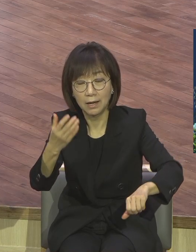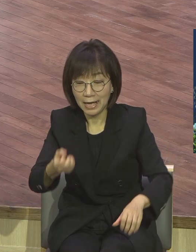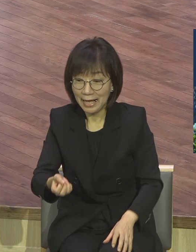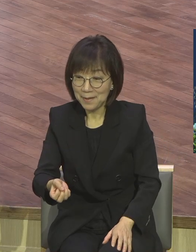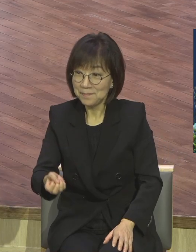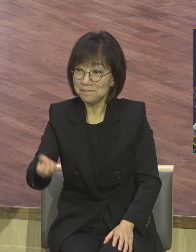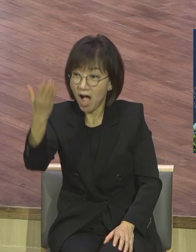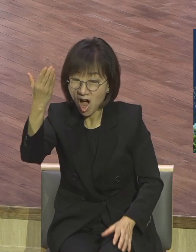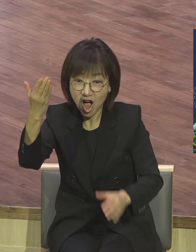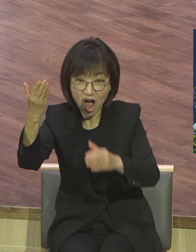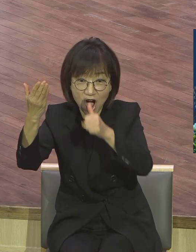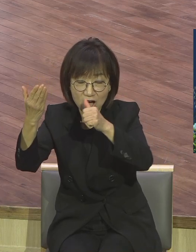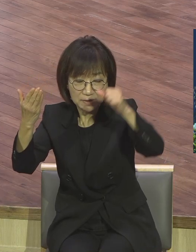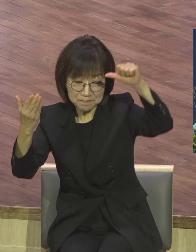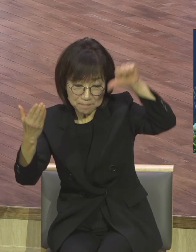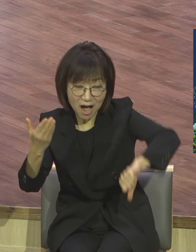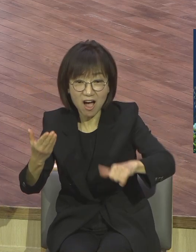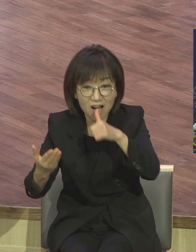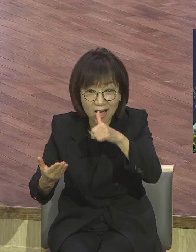있어요. 그렇잖아요.